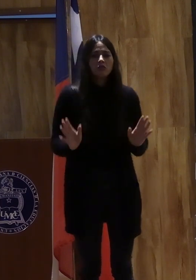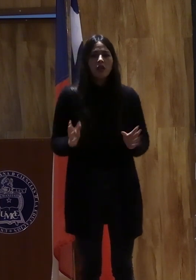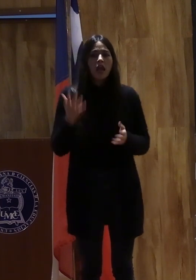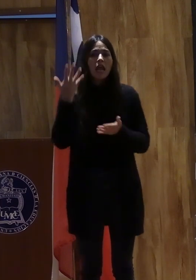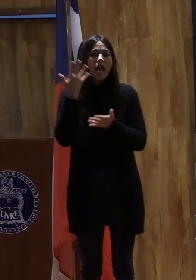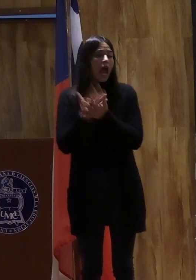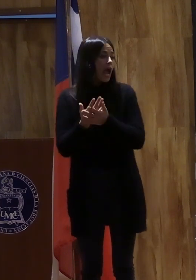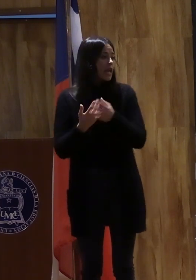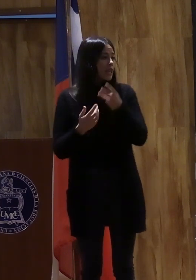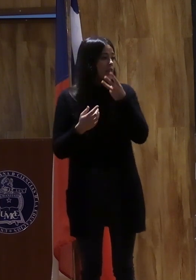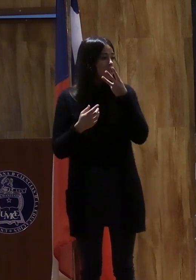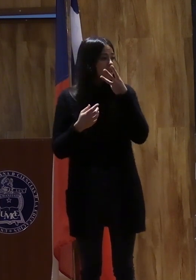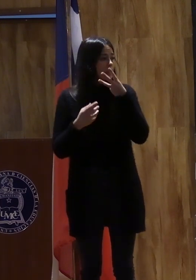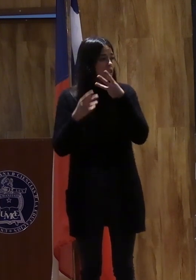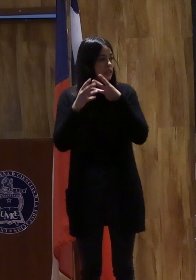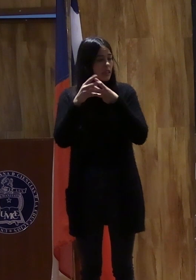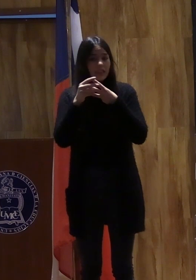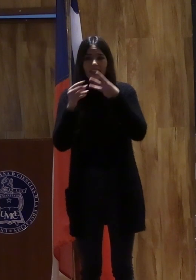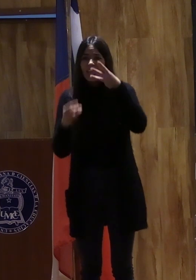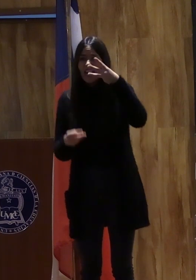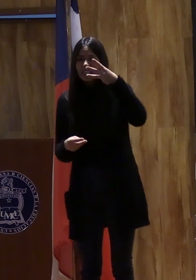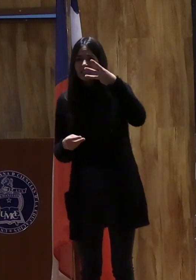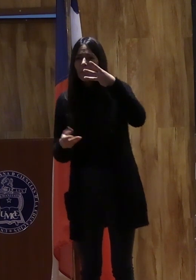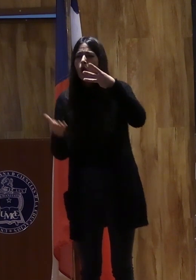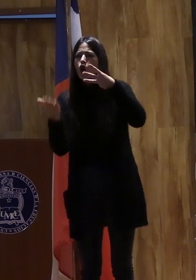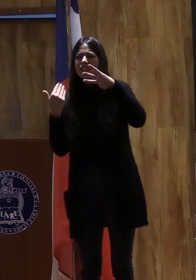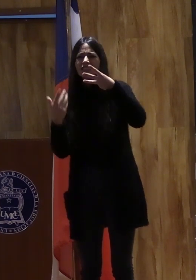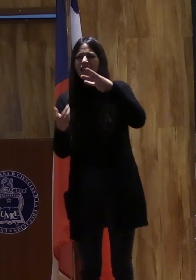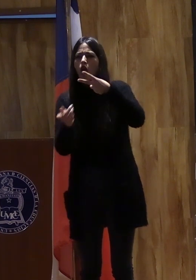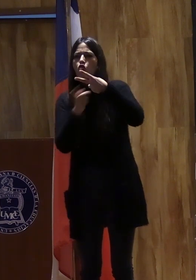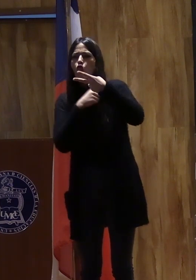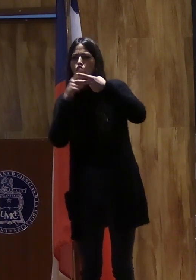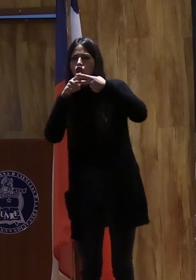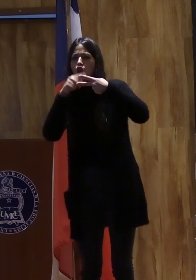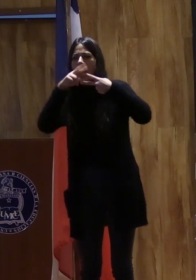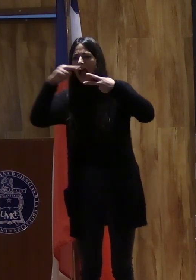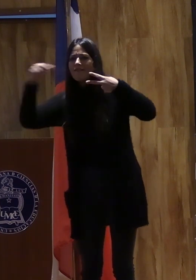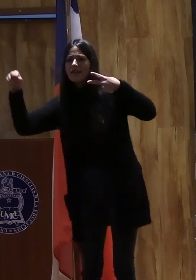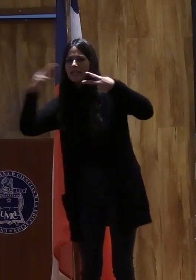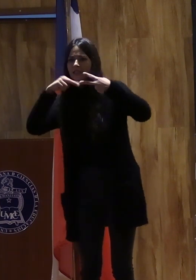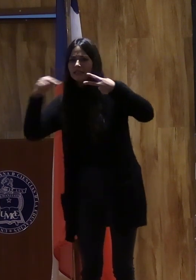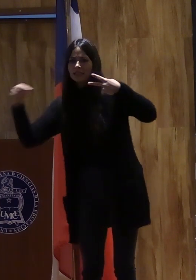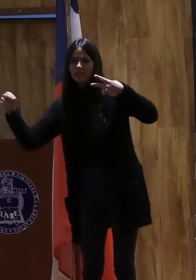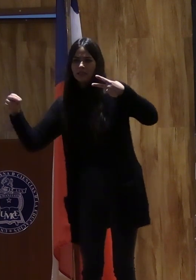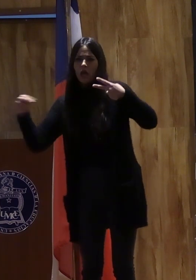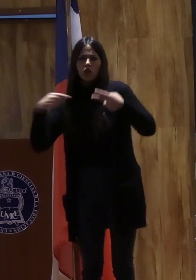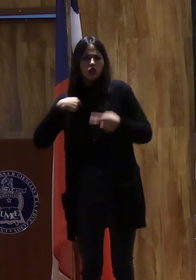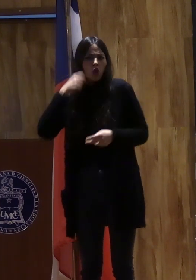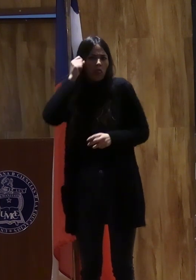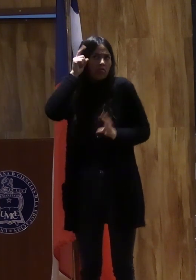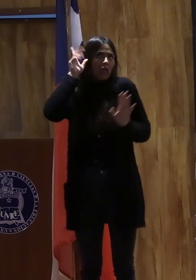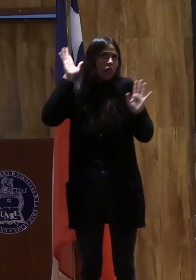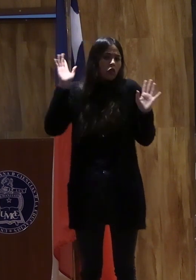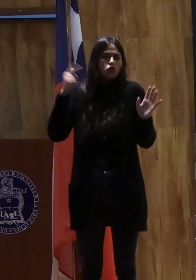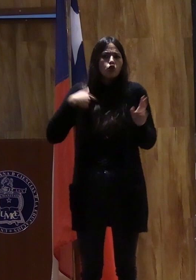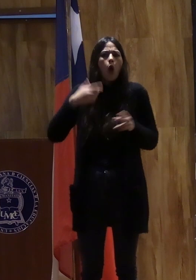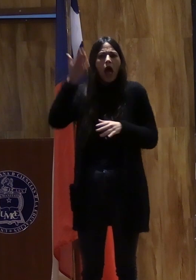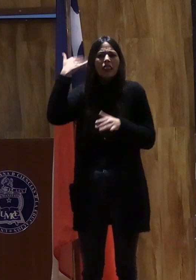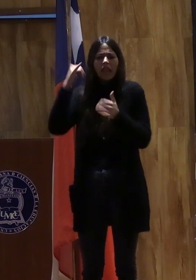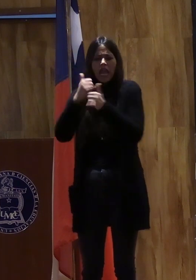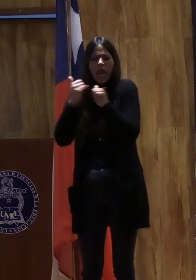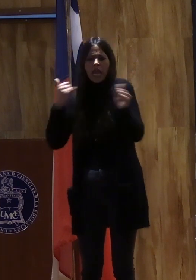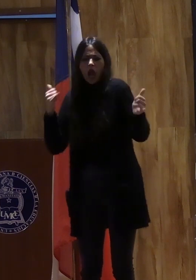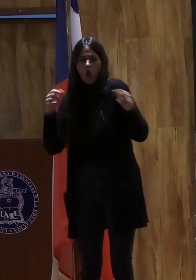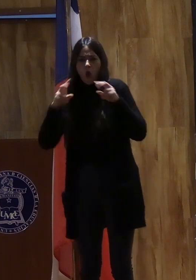cables, pero se necesitan solo 2 cables para conducir la electricidad. Hasta donde yo estaba estudiando ingeniería